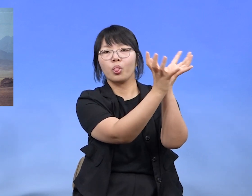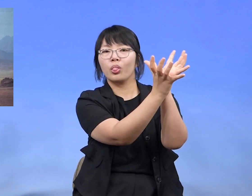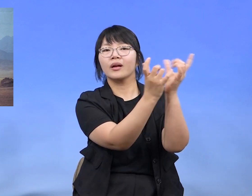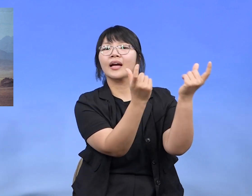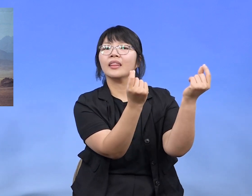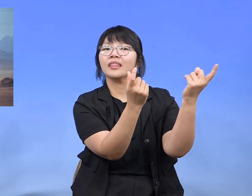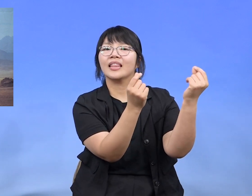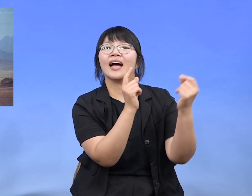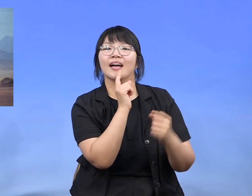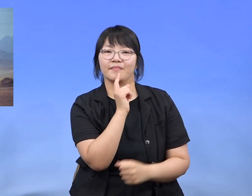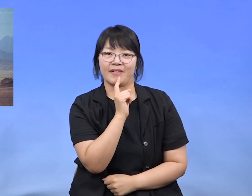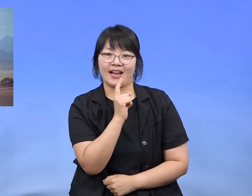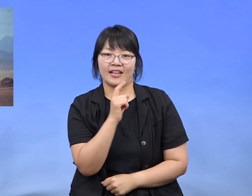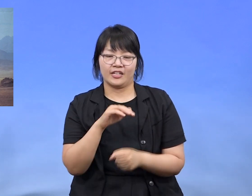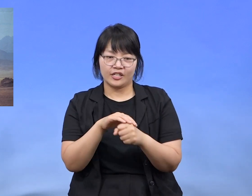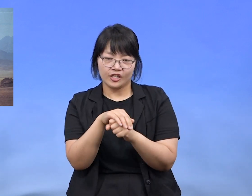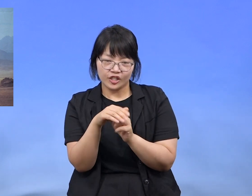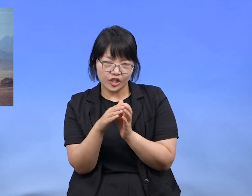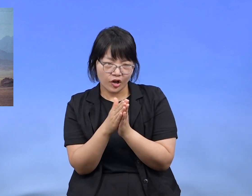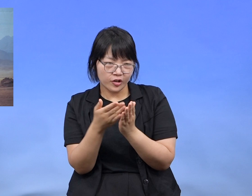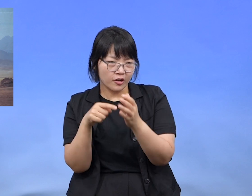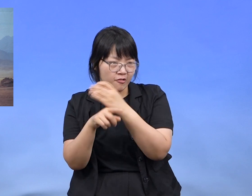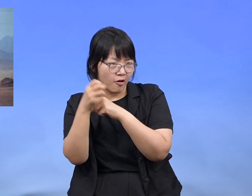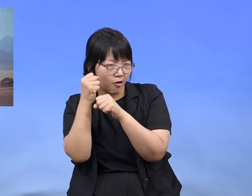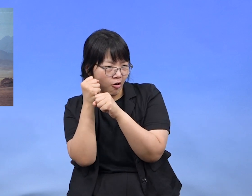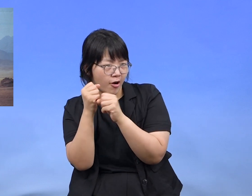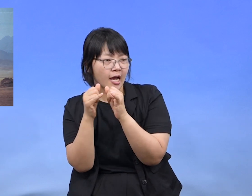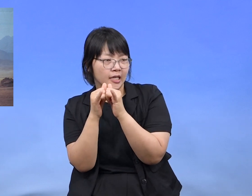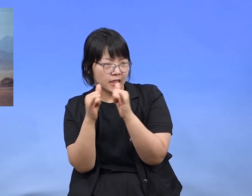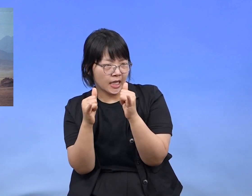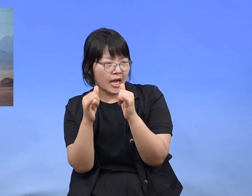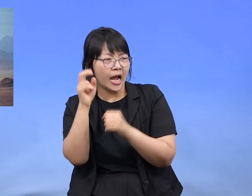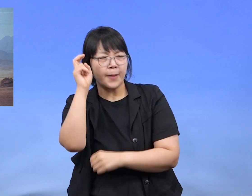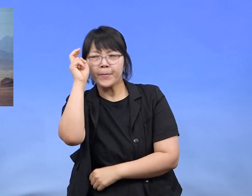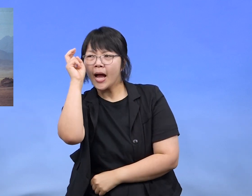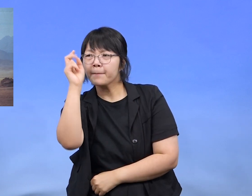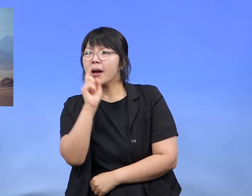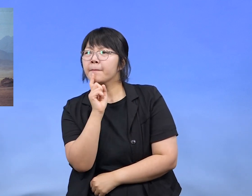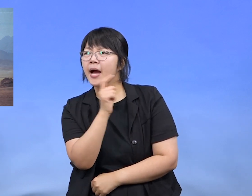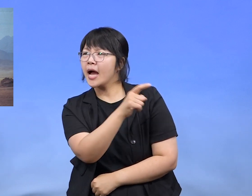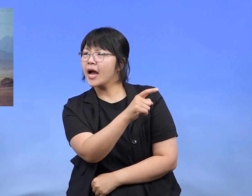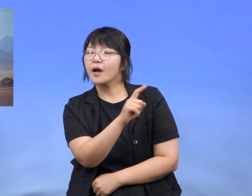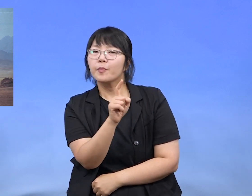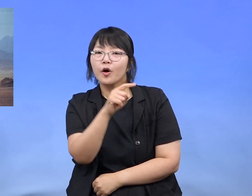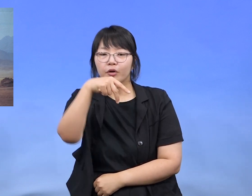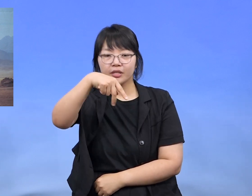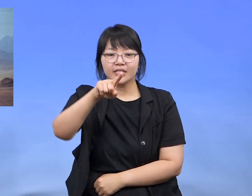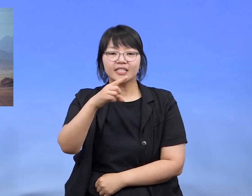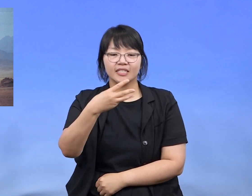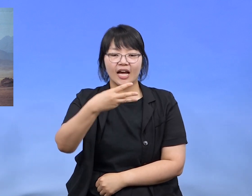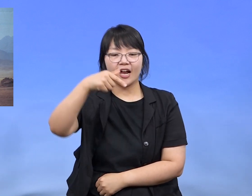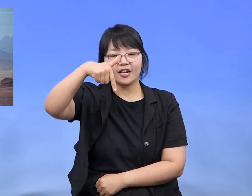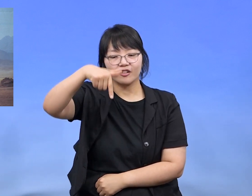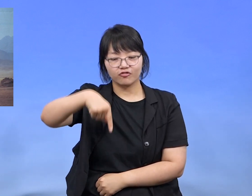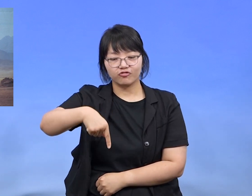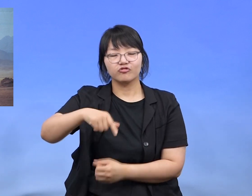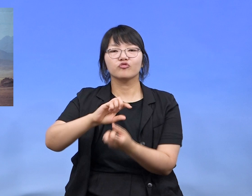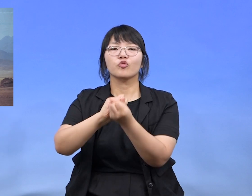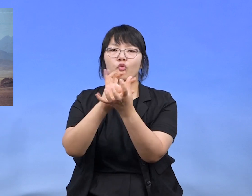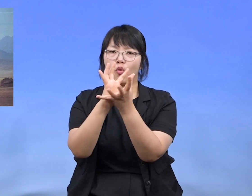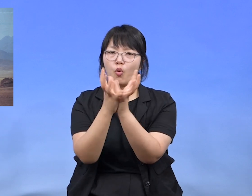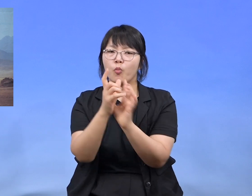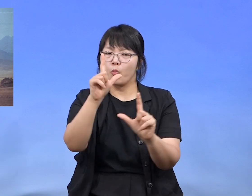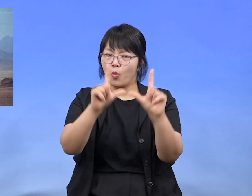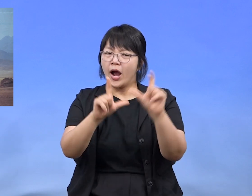성경학자들은 그 꽃이 살구꽃이었을 것이라고 추정을 합니다. 살구꽃은 유대인들에게